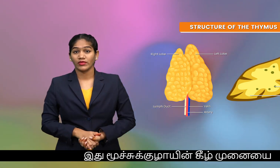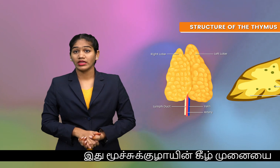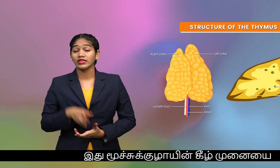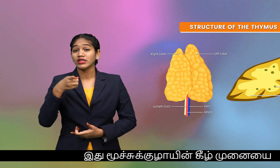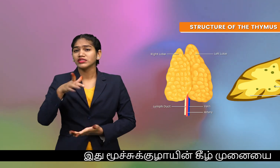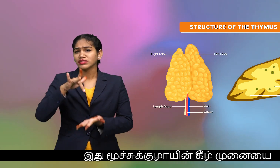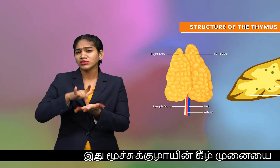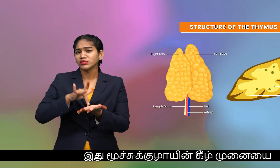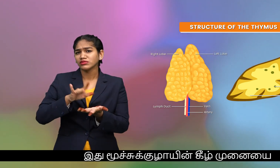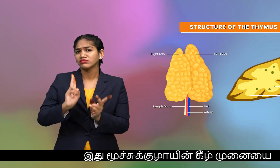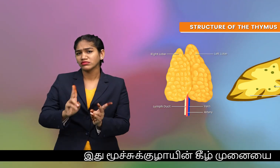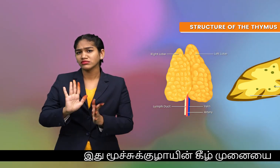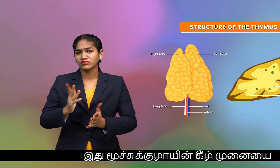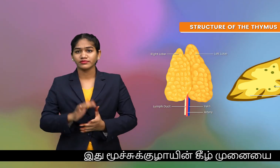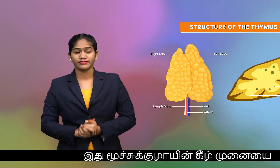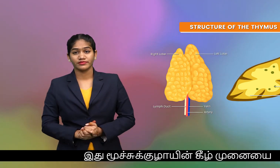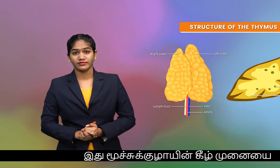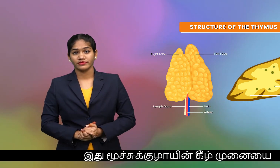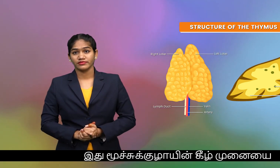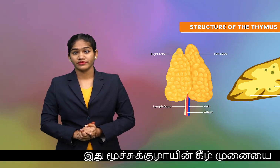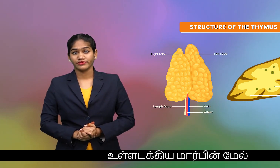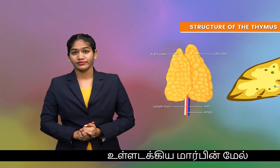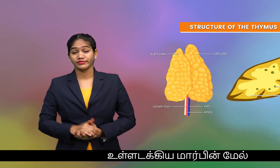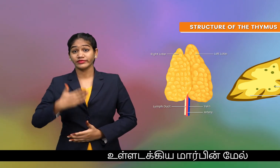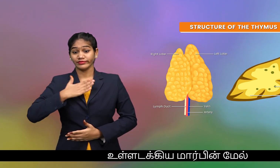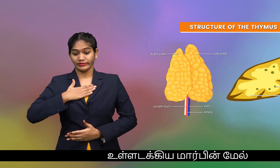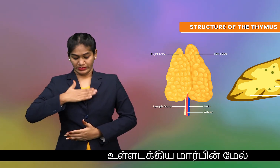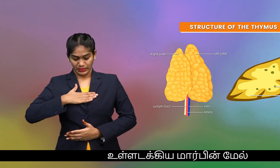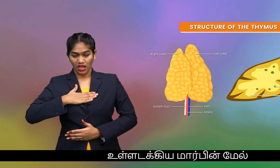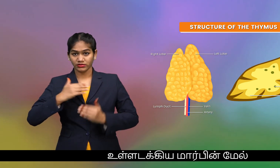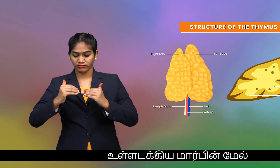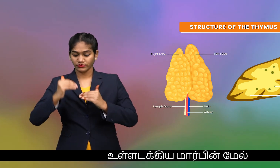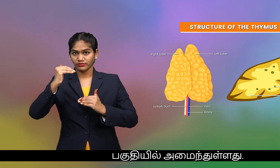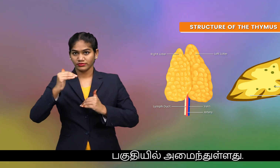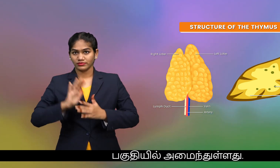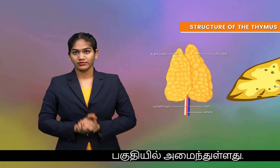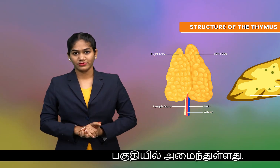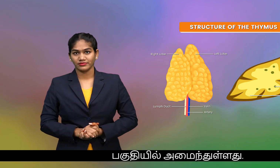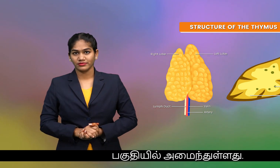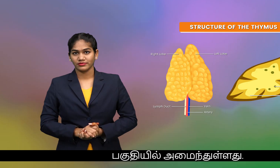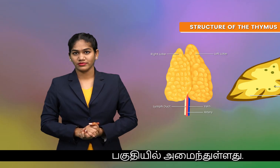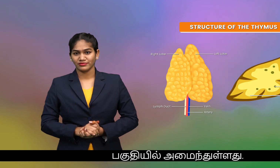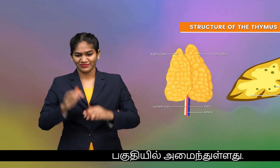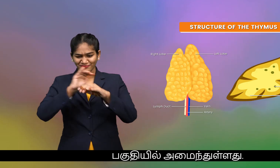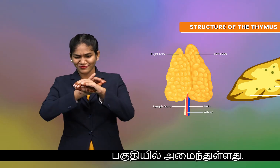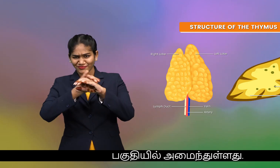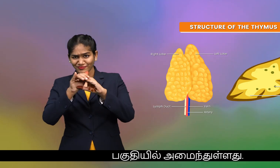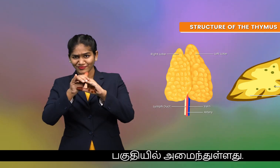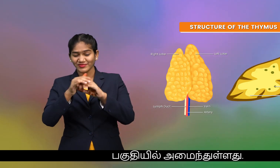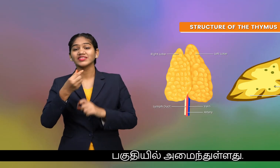இது மூச்சுக் குழாயின் கீழ் முனைய உள்ளடக்கிய மார்பின் மேல் பகுதியில் அமைந்துள்ளது.